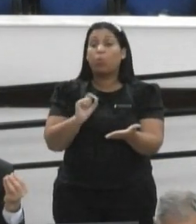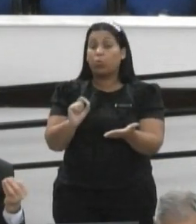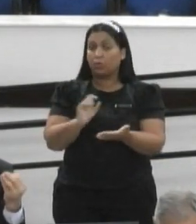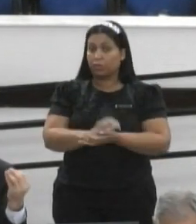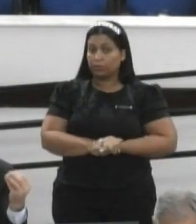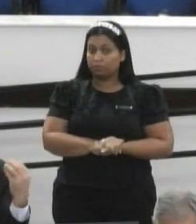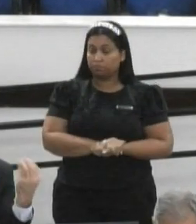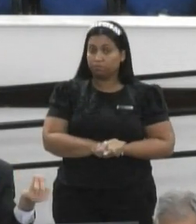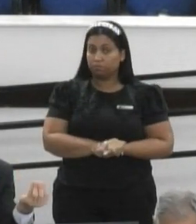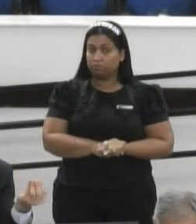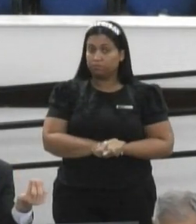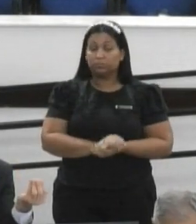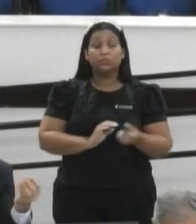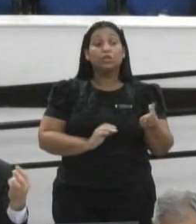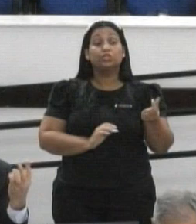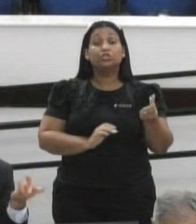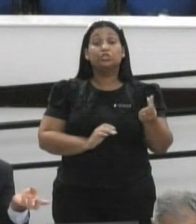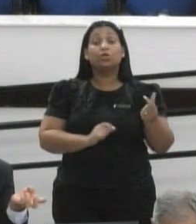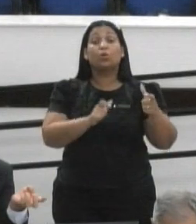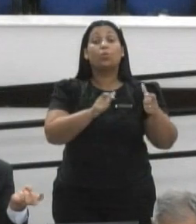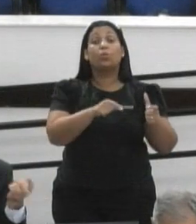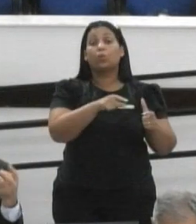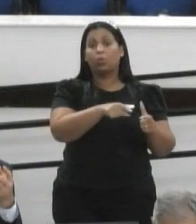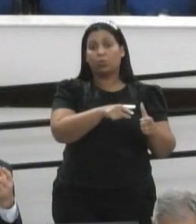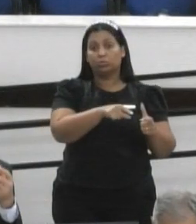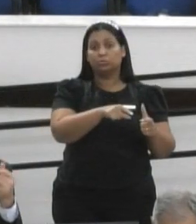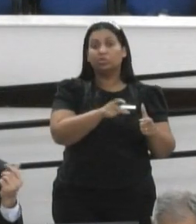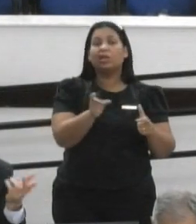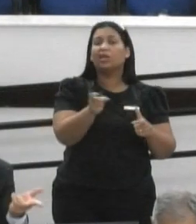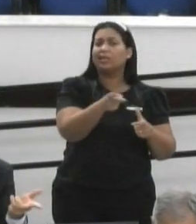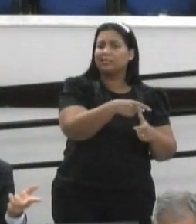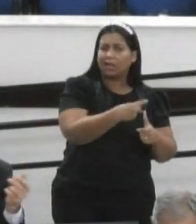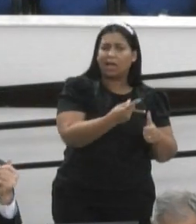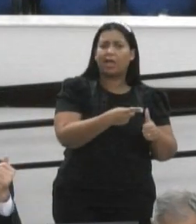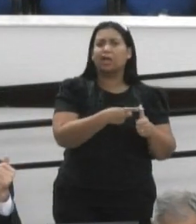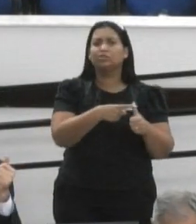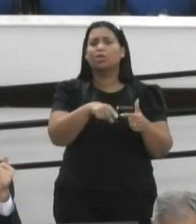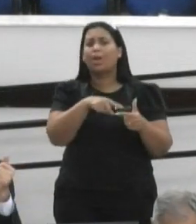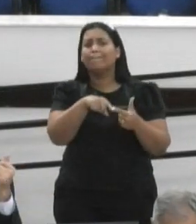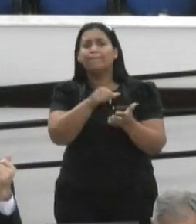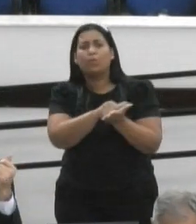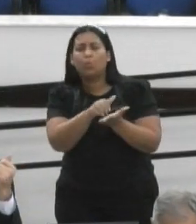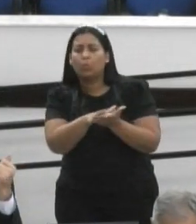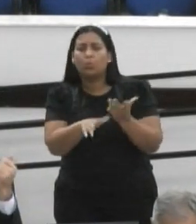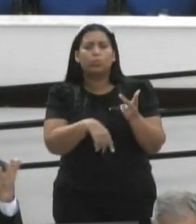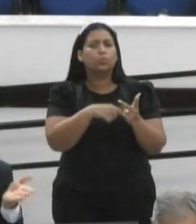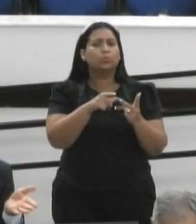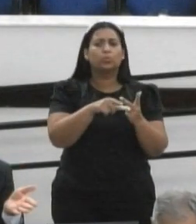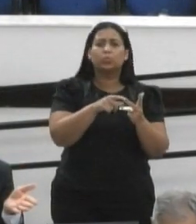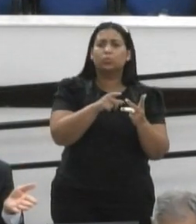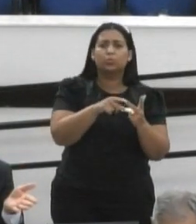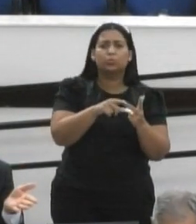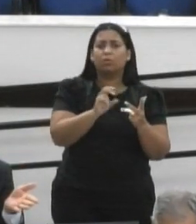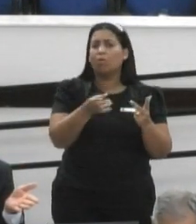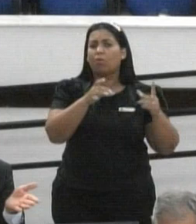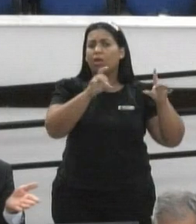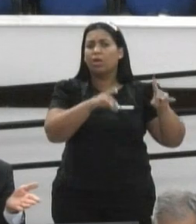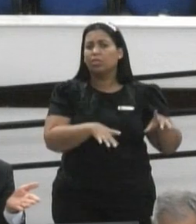de onde vinha o dinheiro do fundo, se era de taxa, se era de multa, se era de renúncia